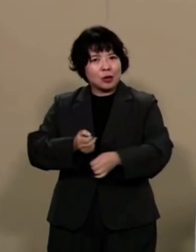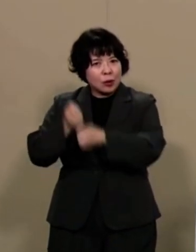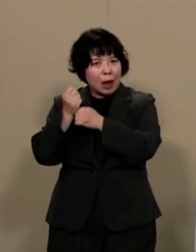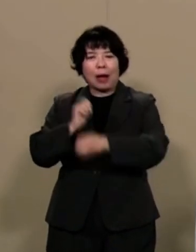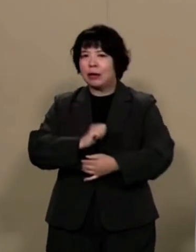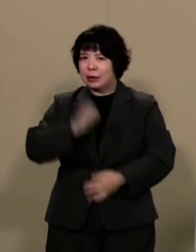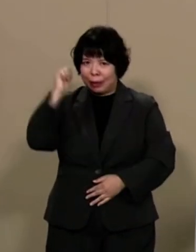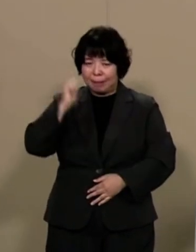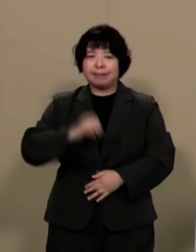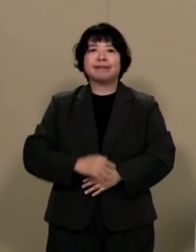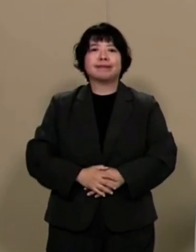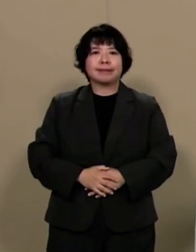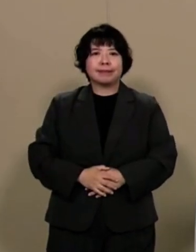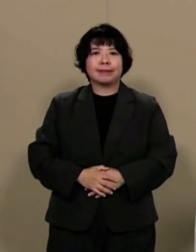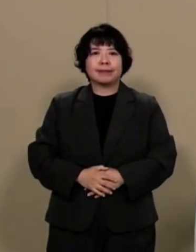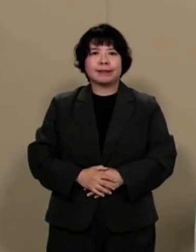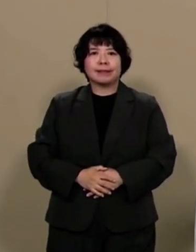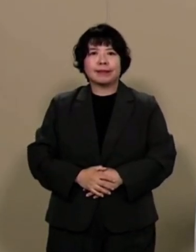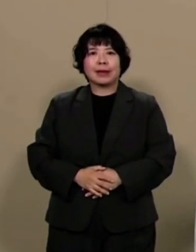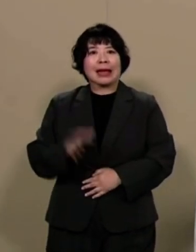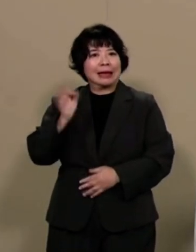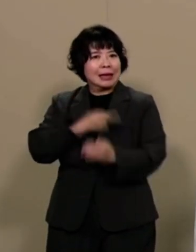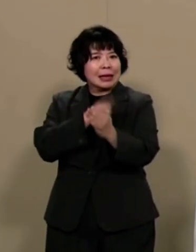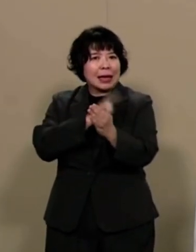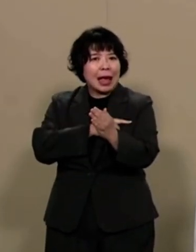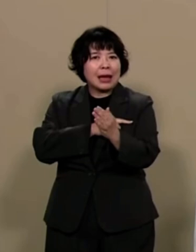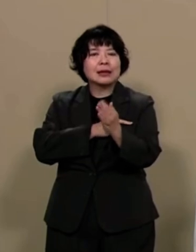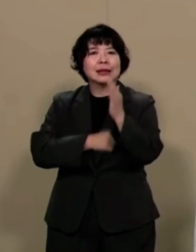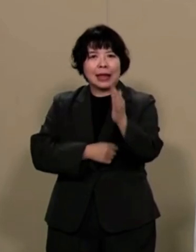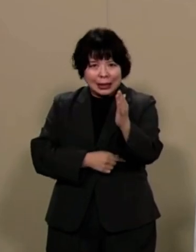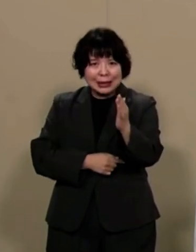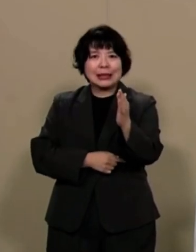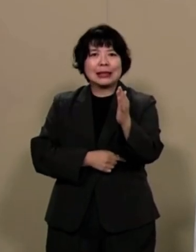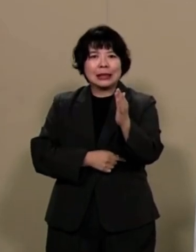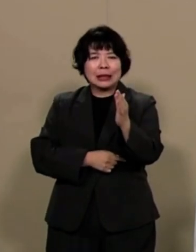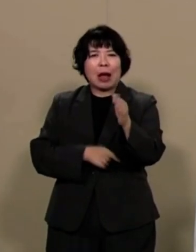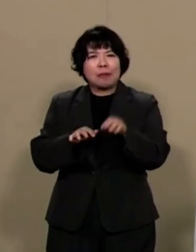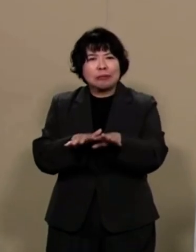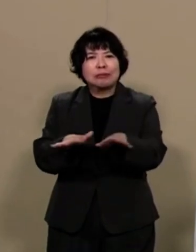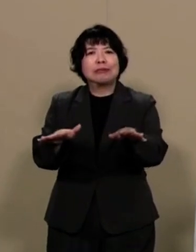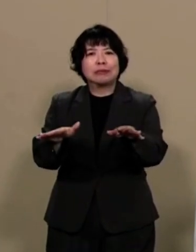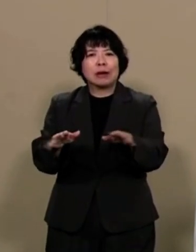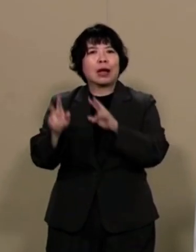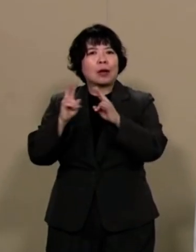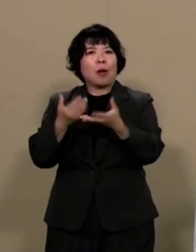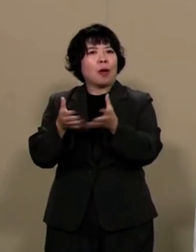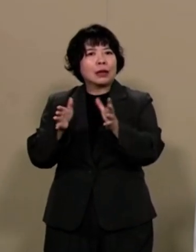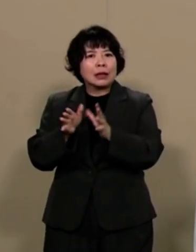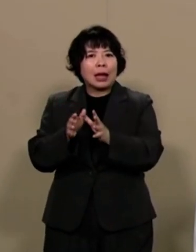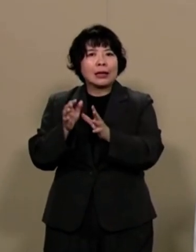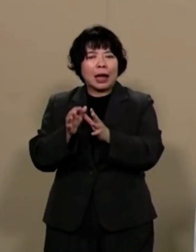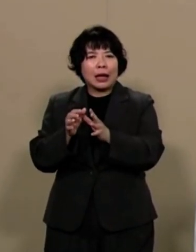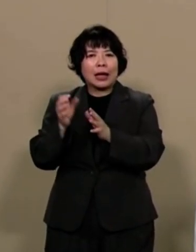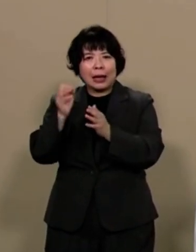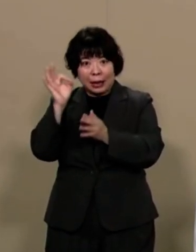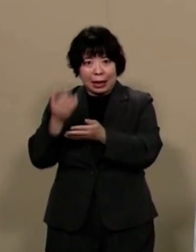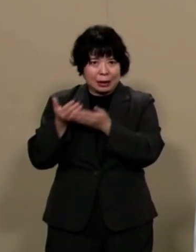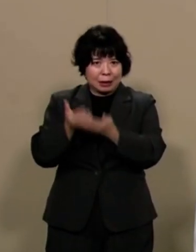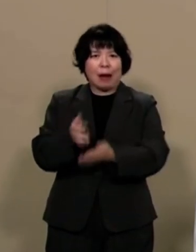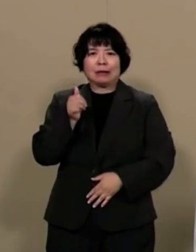を許しません金権政治の音象となる企業団体献金を禁止し